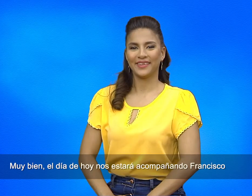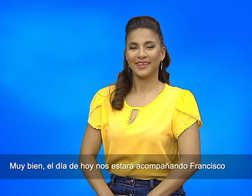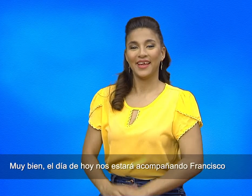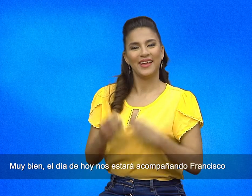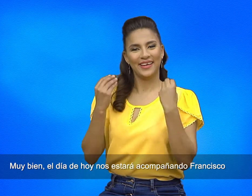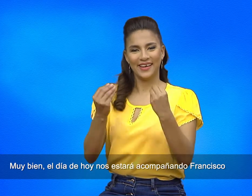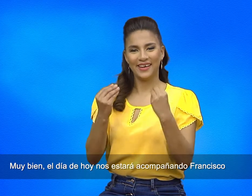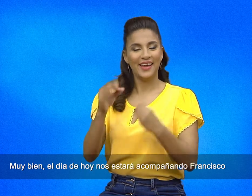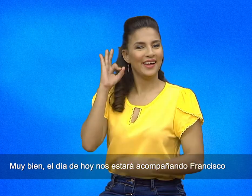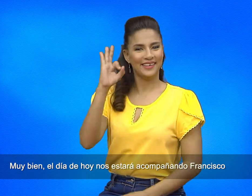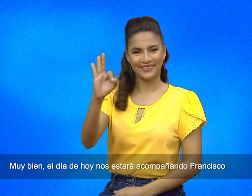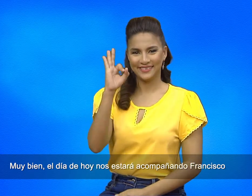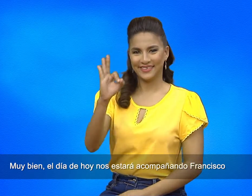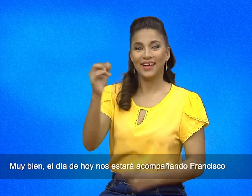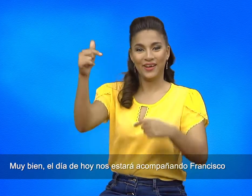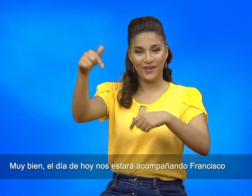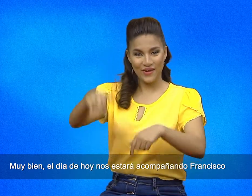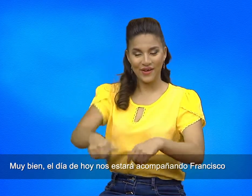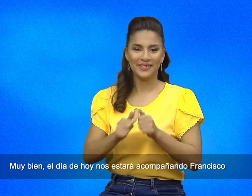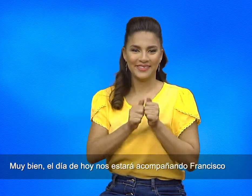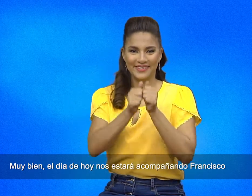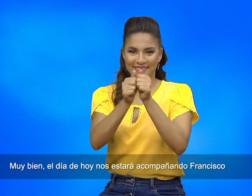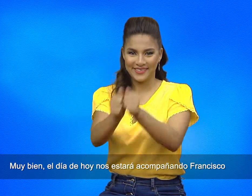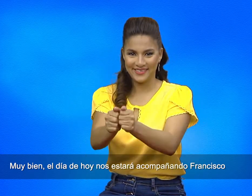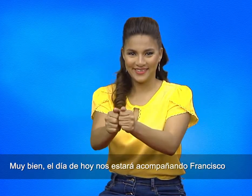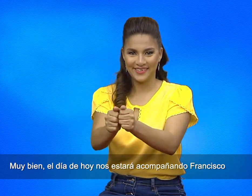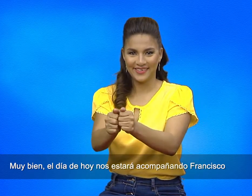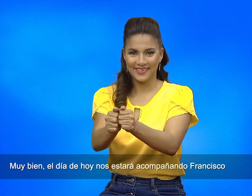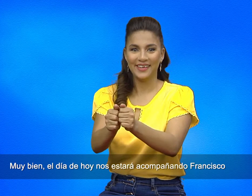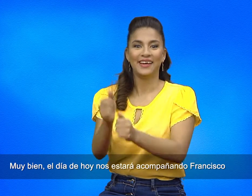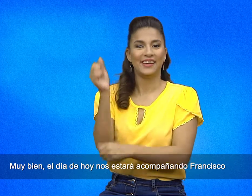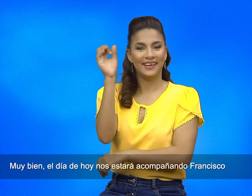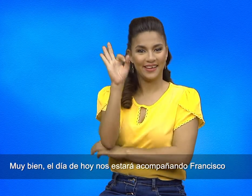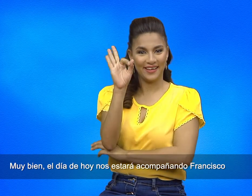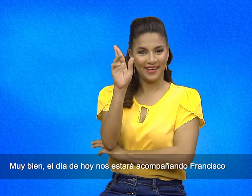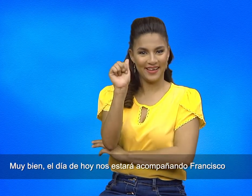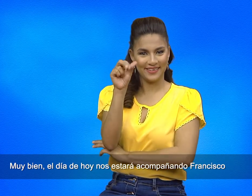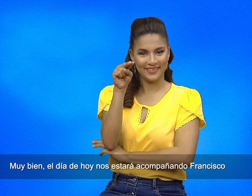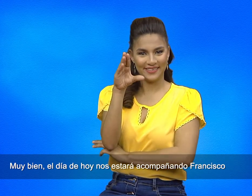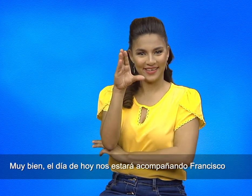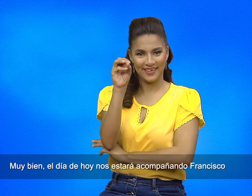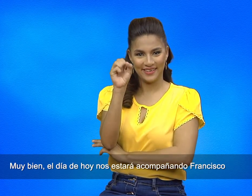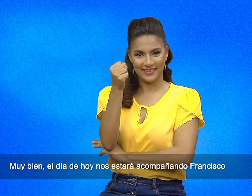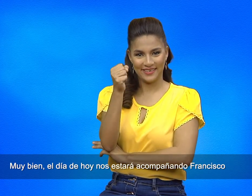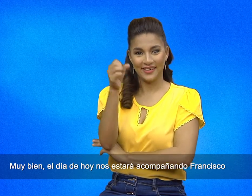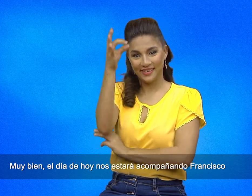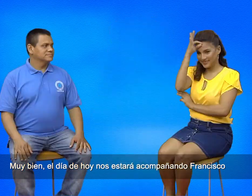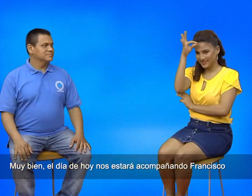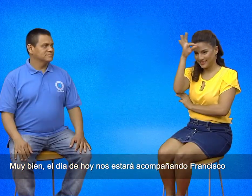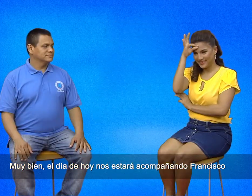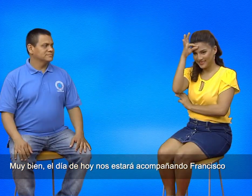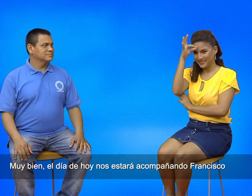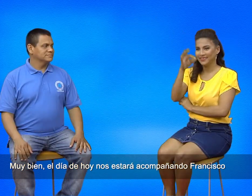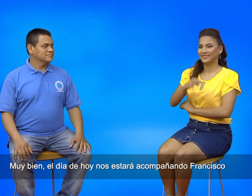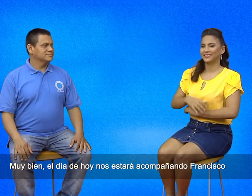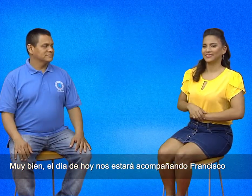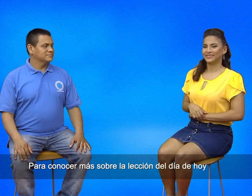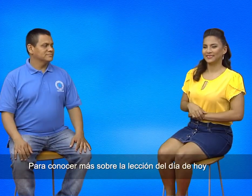muy bien el día de hoy nos estará acompañando francisco para